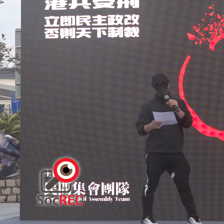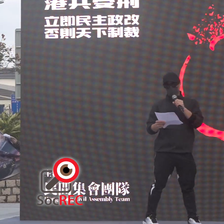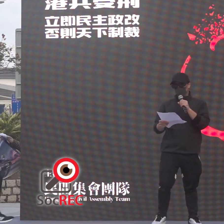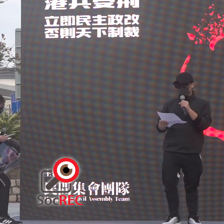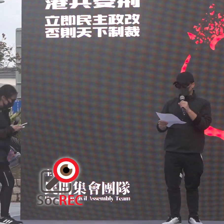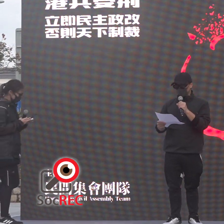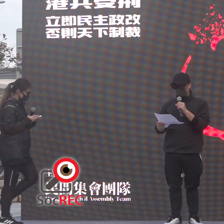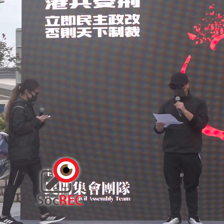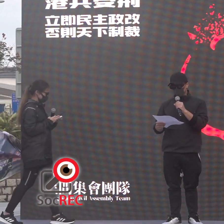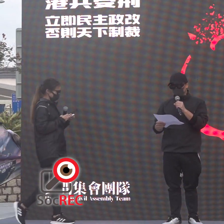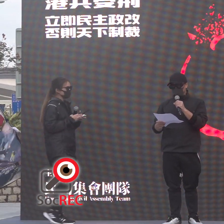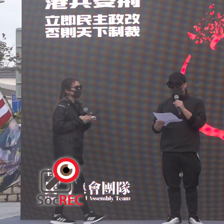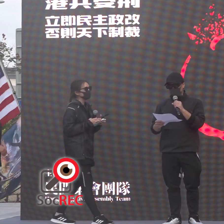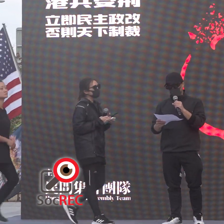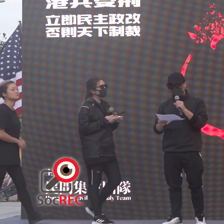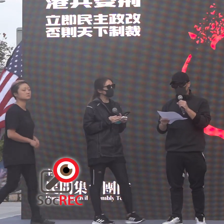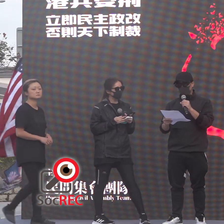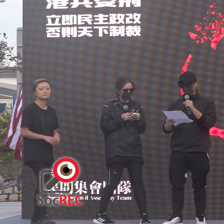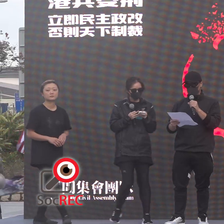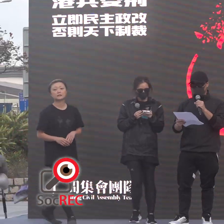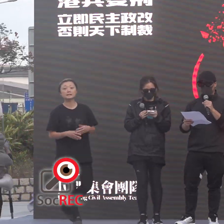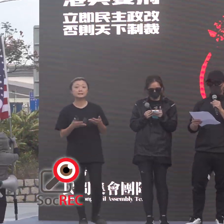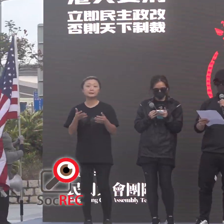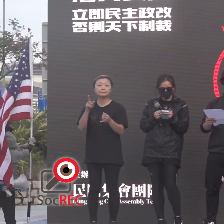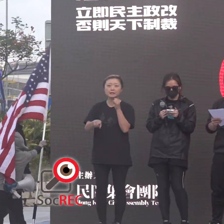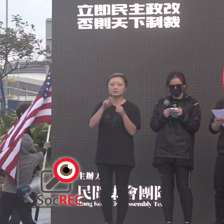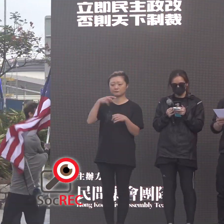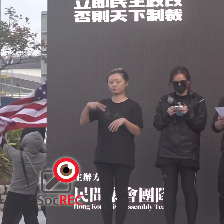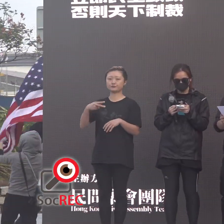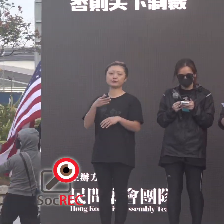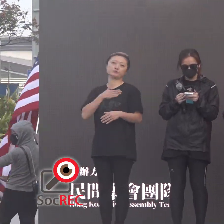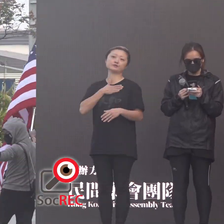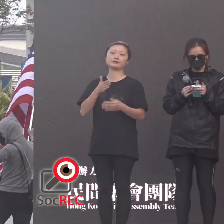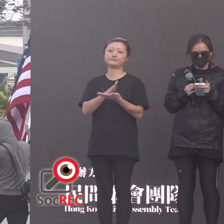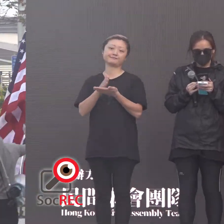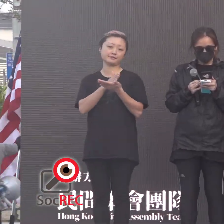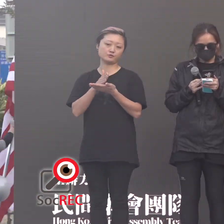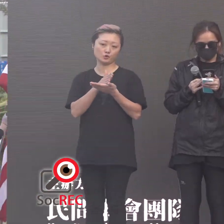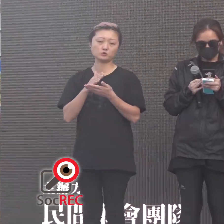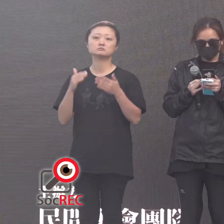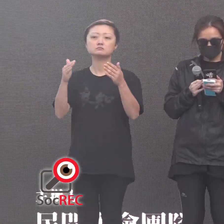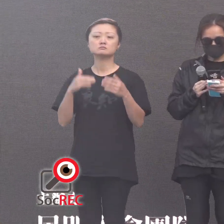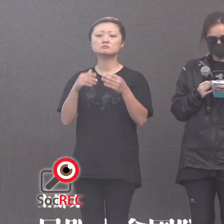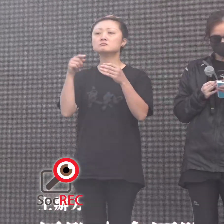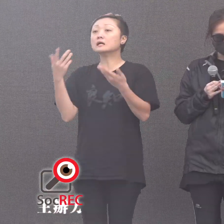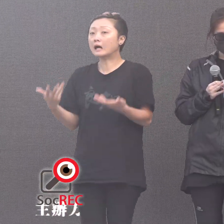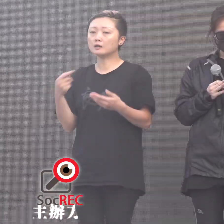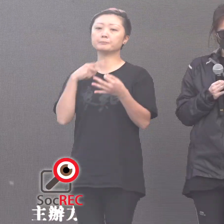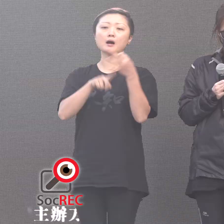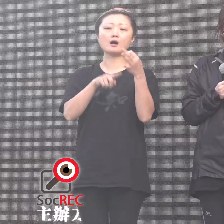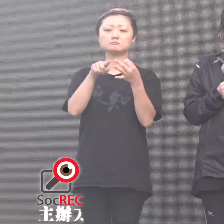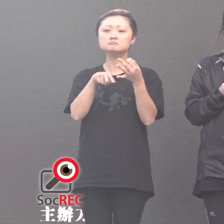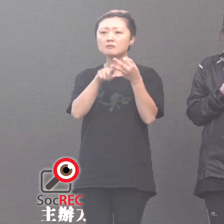今日最後兩位嘅發言嘉賓，以下落嚟係 Angie， 佢咧有份咧係將佢係有份將警